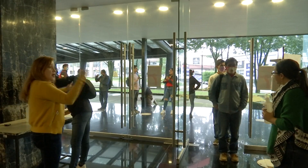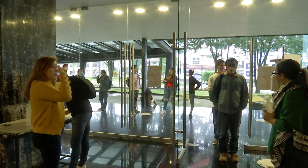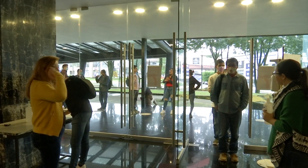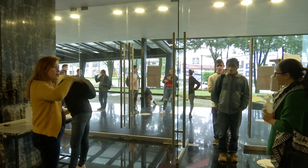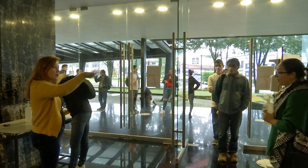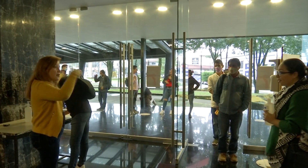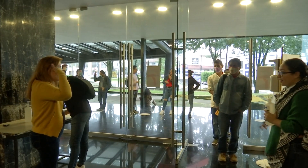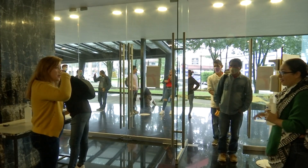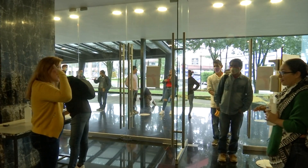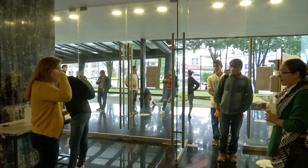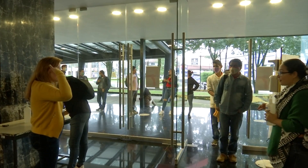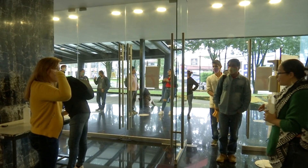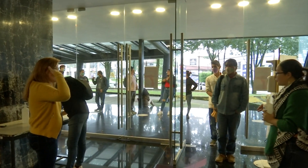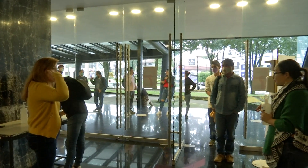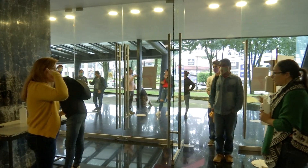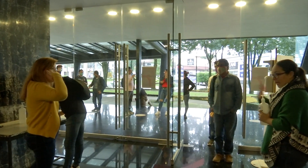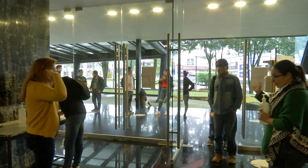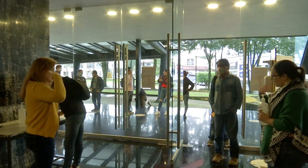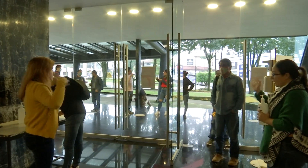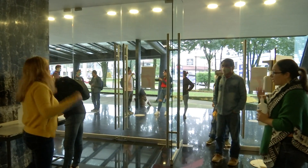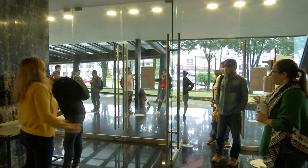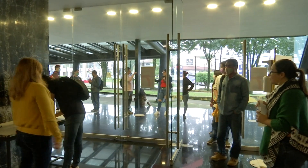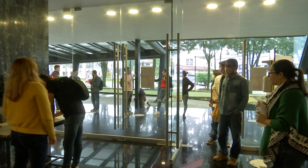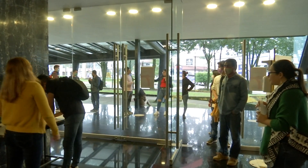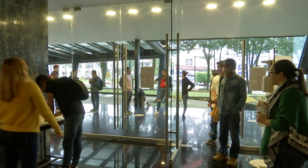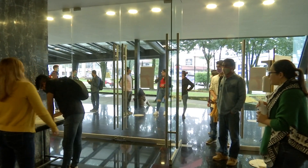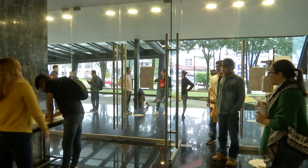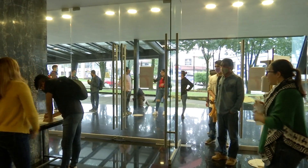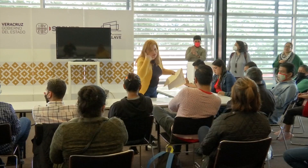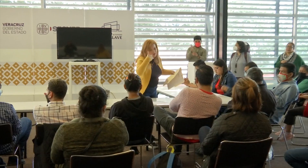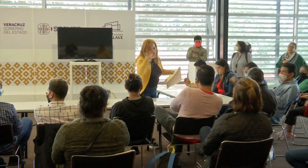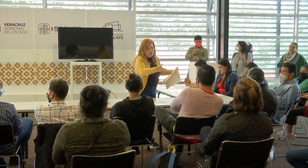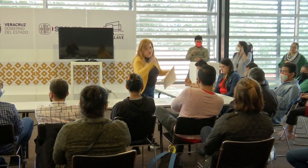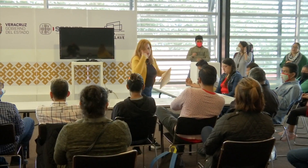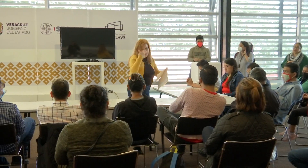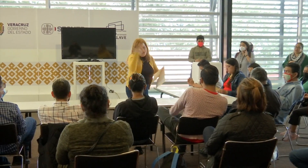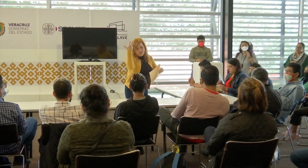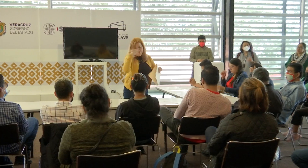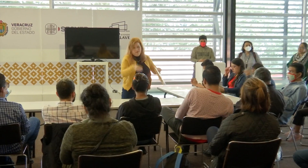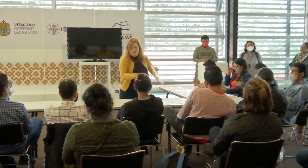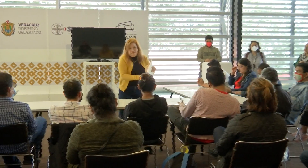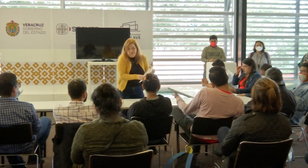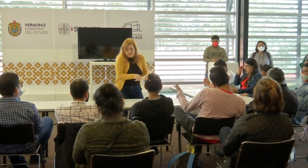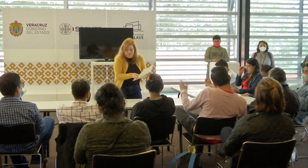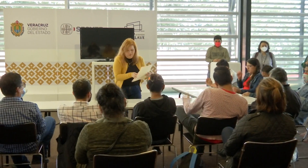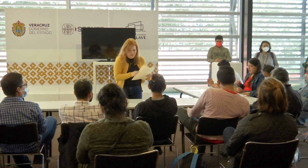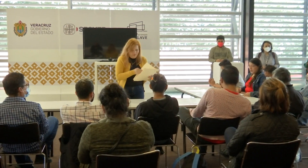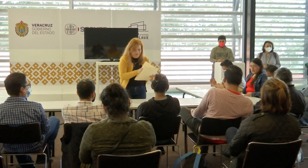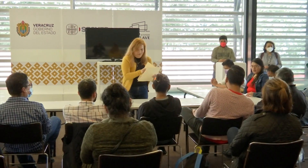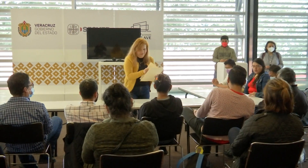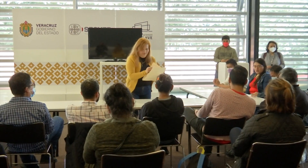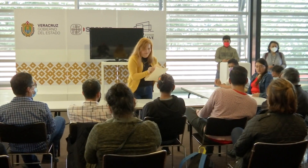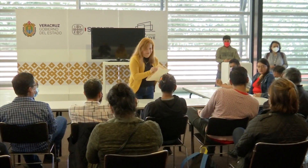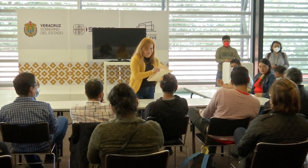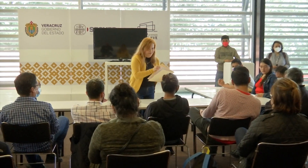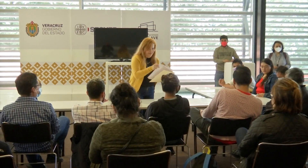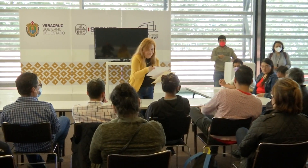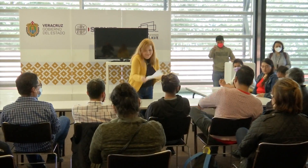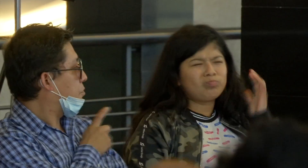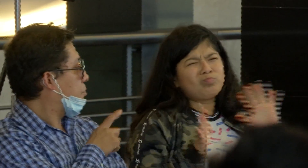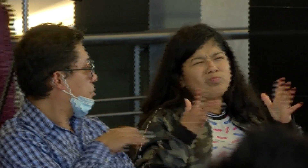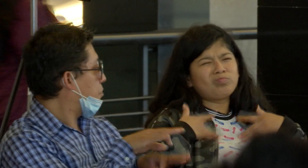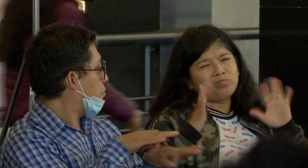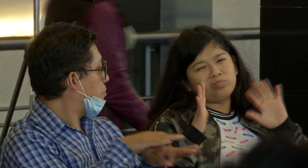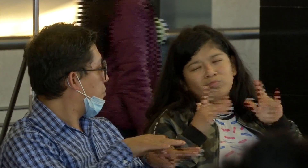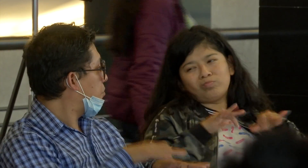que fue presentado ante la comunidad sorda el programa Educación y Cultura para Comunidades en donde participaron empresas privadas con